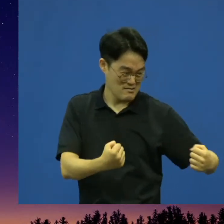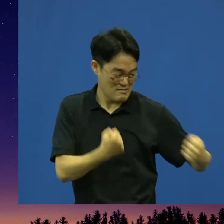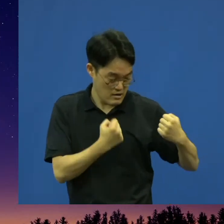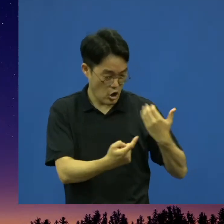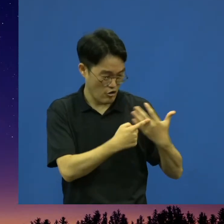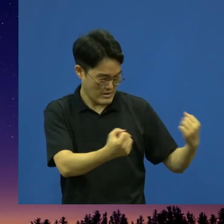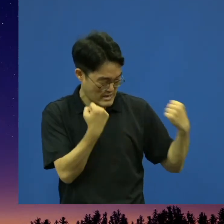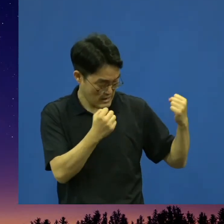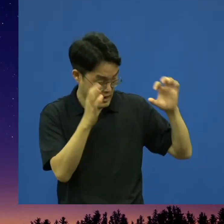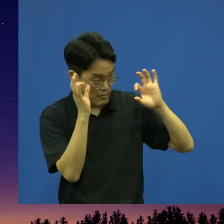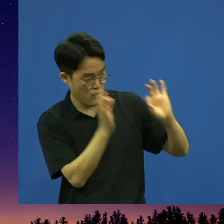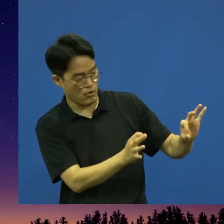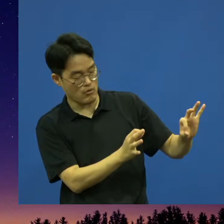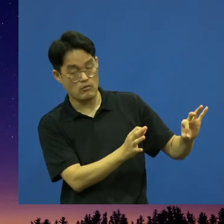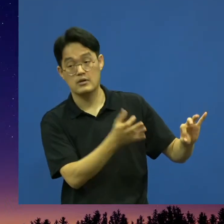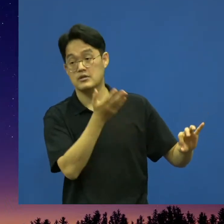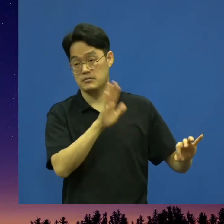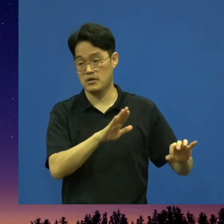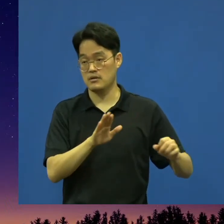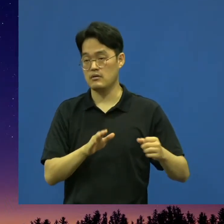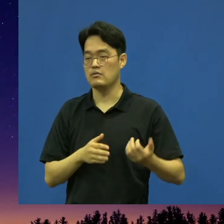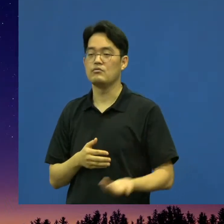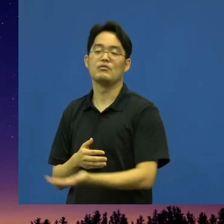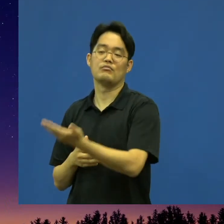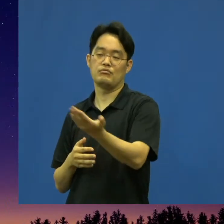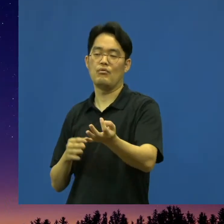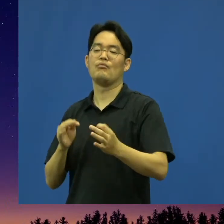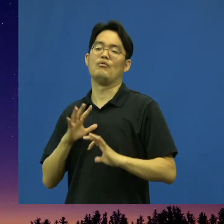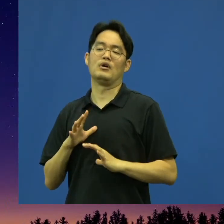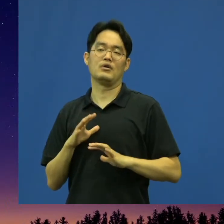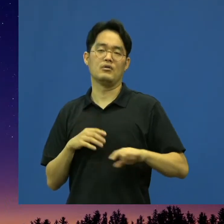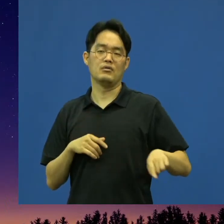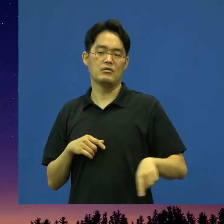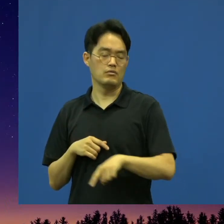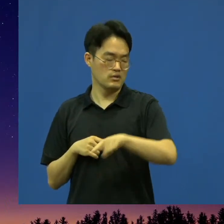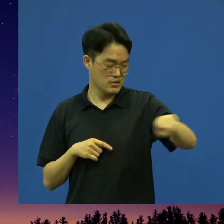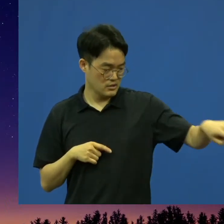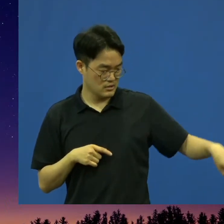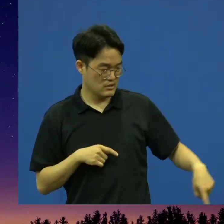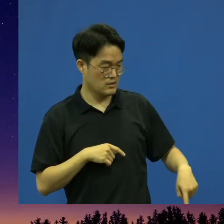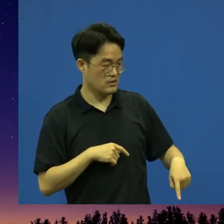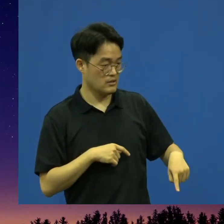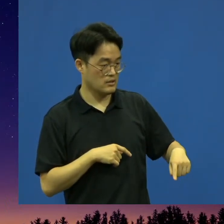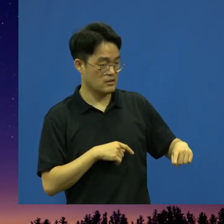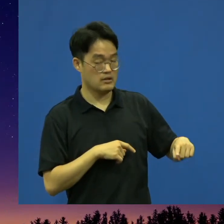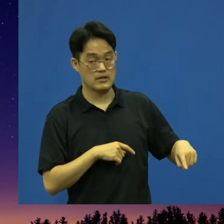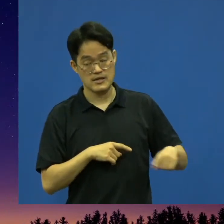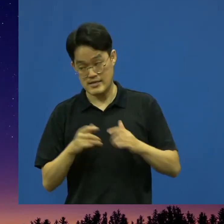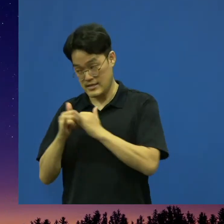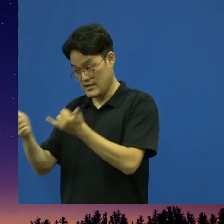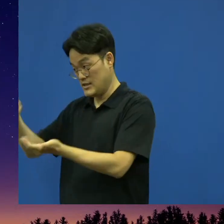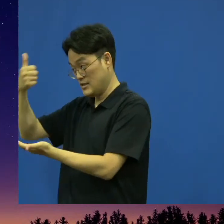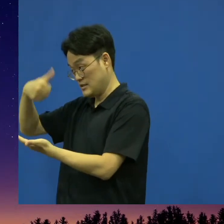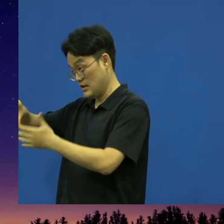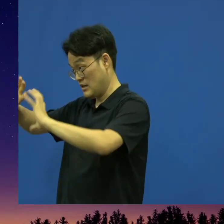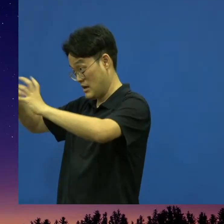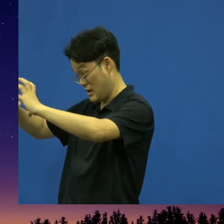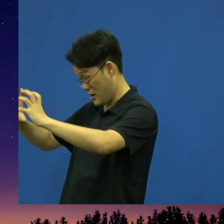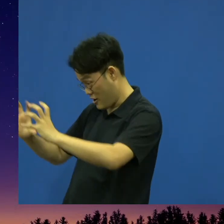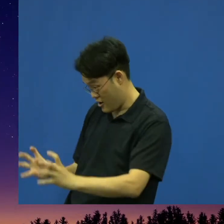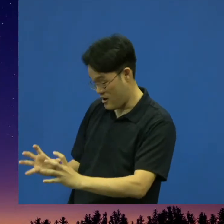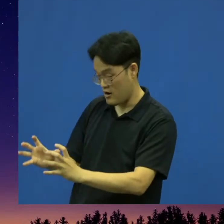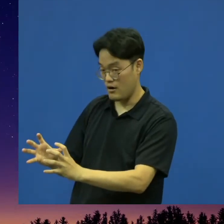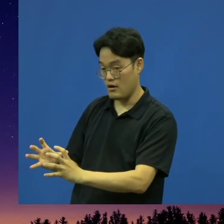보이지만 사랑하는 여러분, 너무 놀랍게도 오늘 여러분들이 보는 것처럼 인자가 딱 등장하자 어떻게